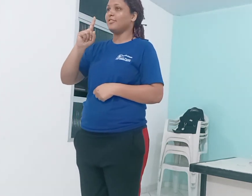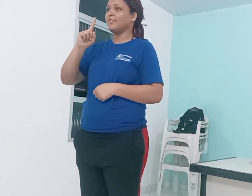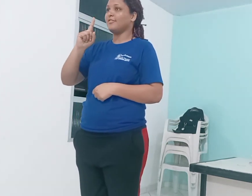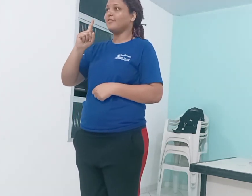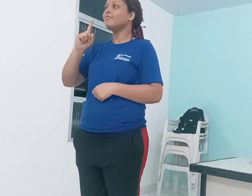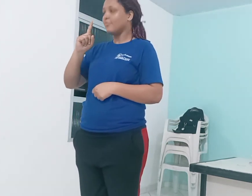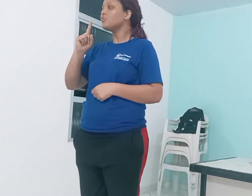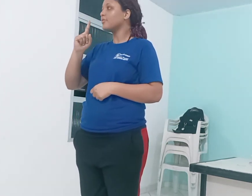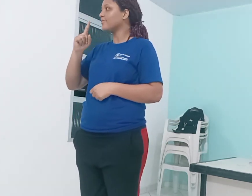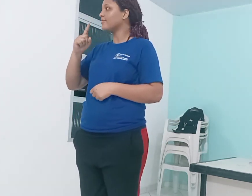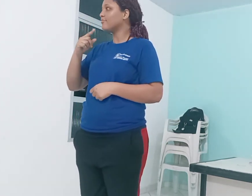21.